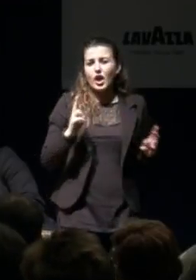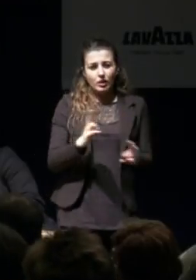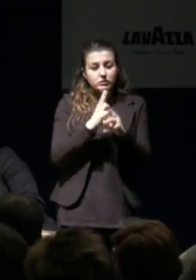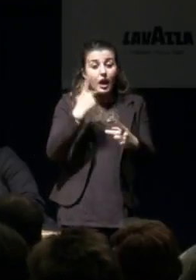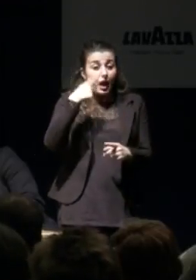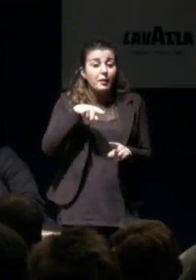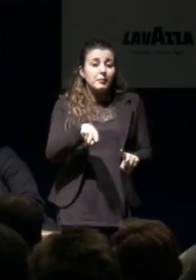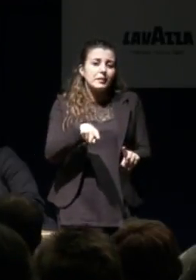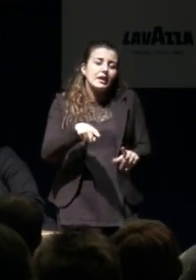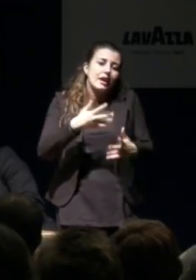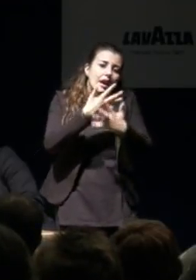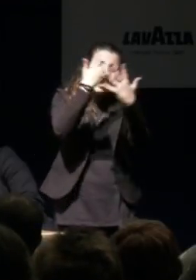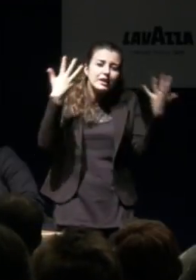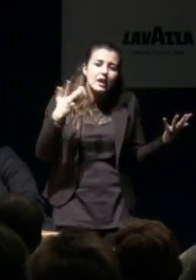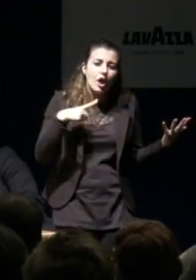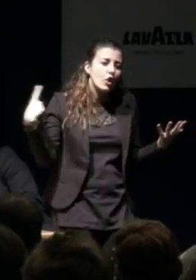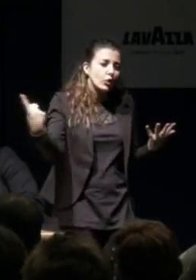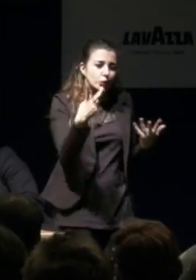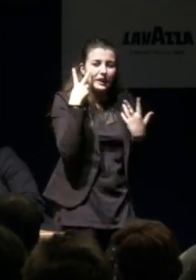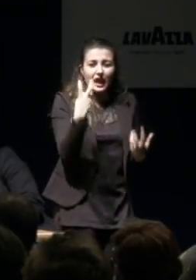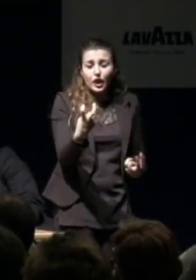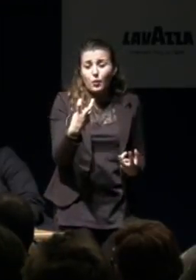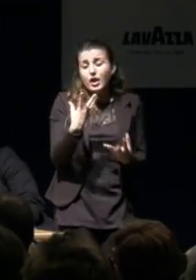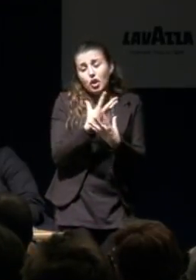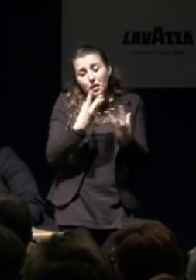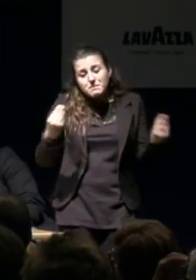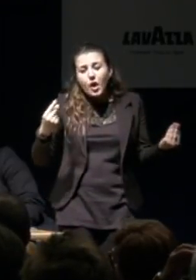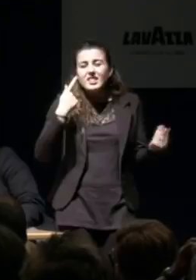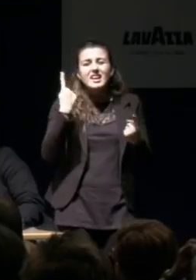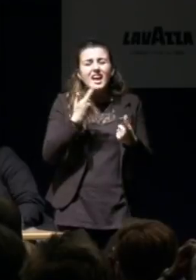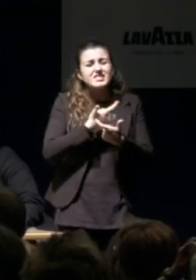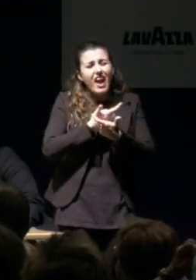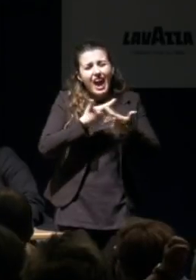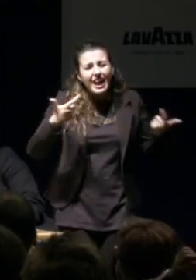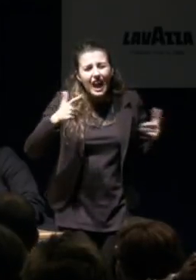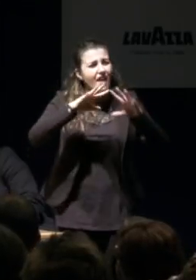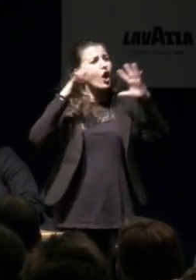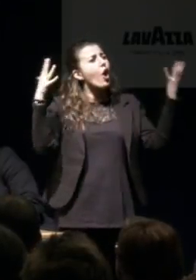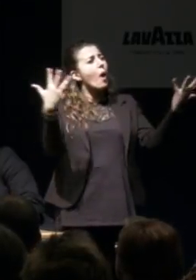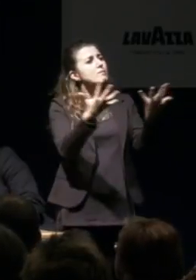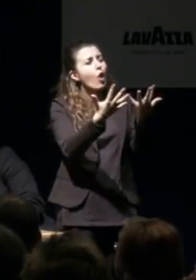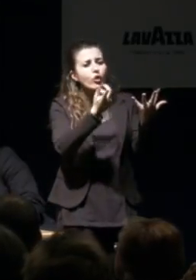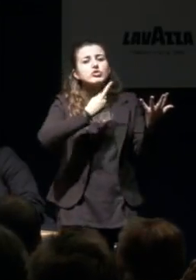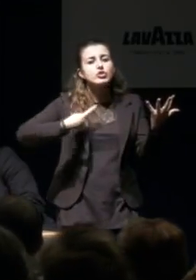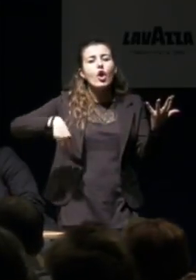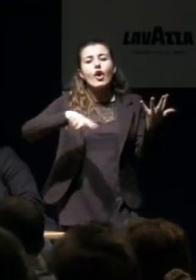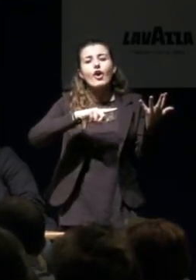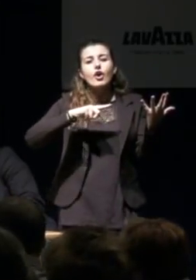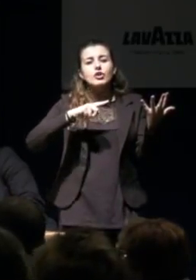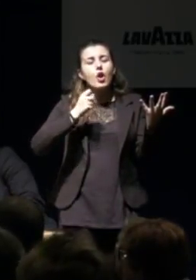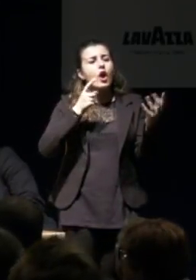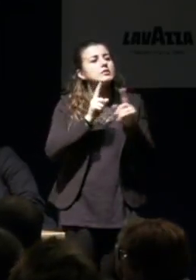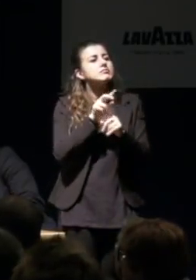che riguarda noi tutti molto spesso di fronte alle tragedie che succedono nel mondo siamo tutti un po